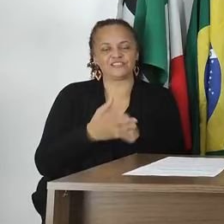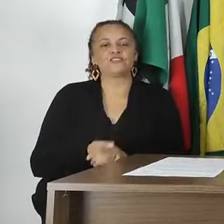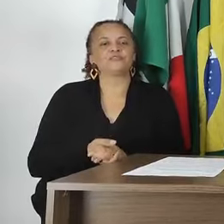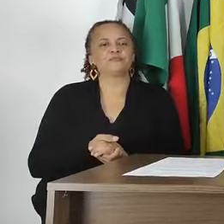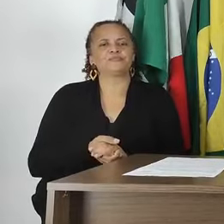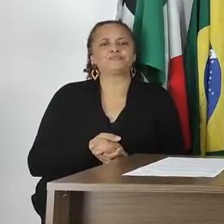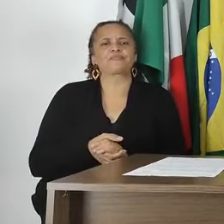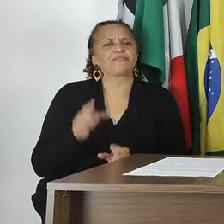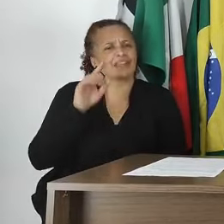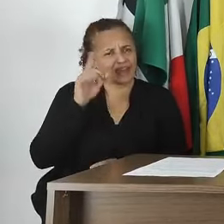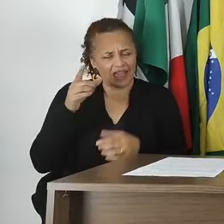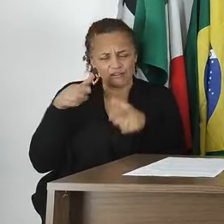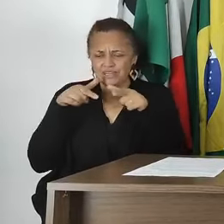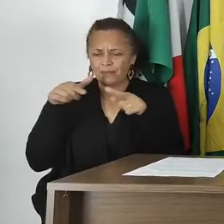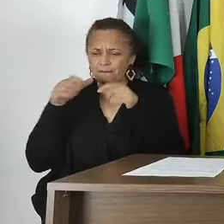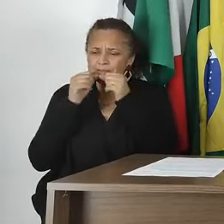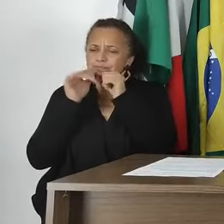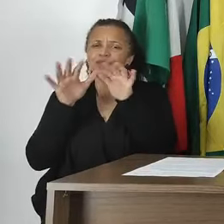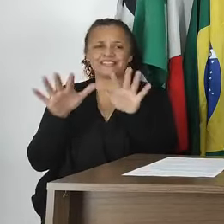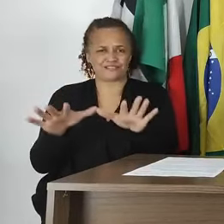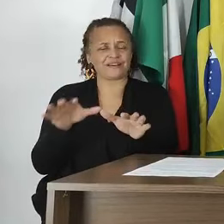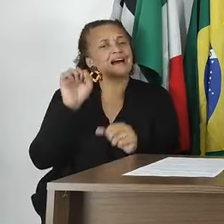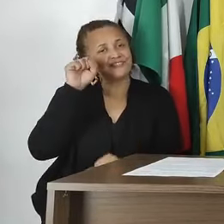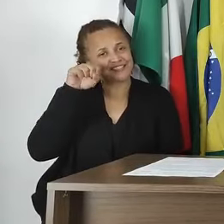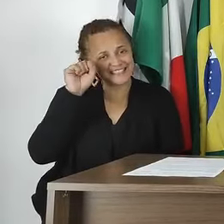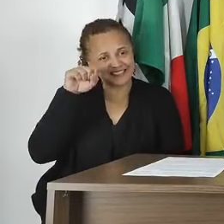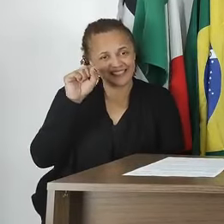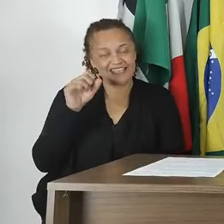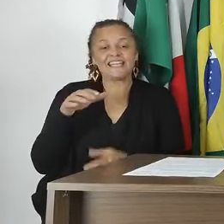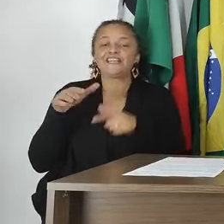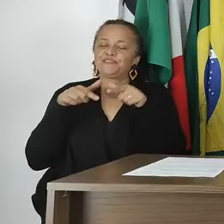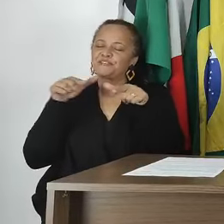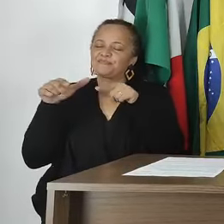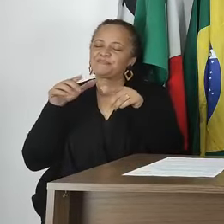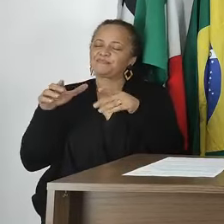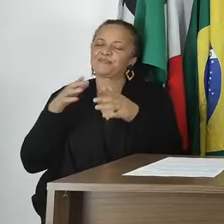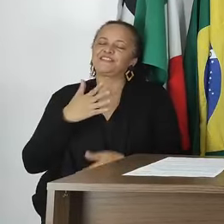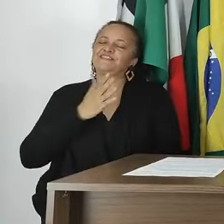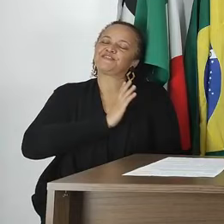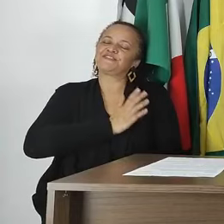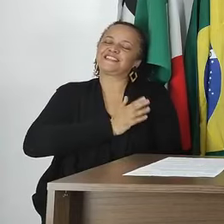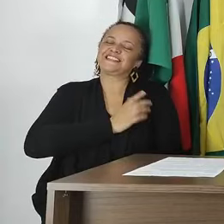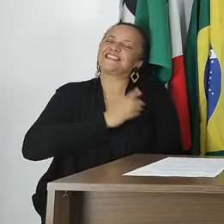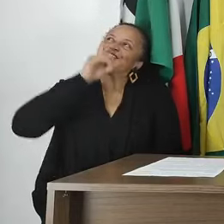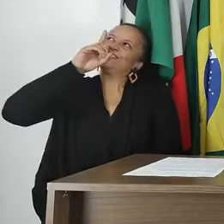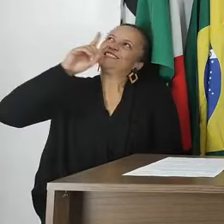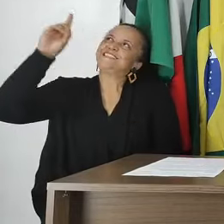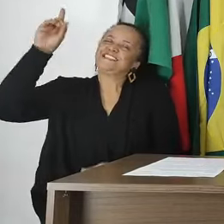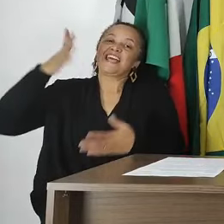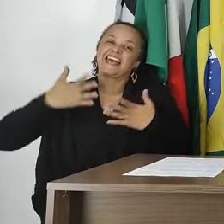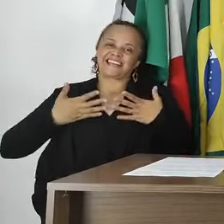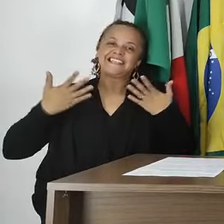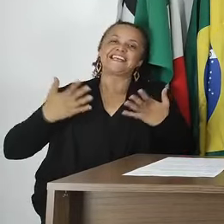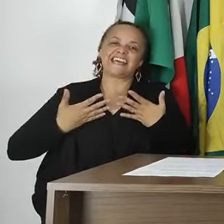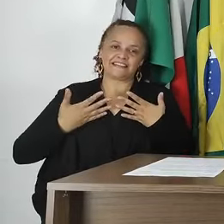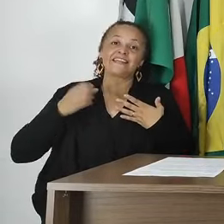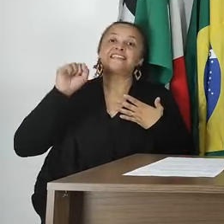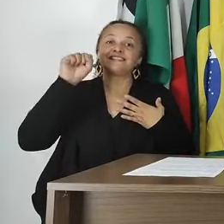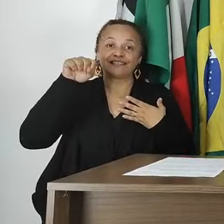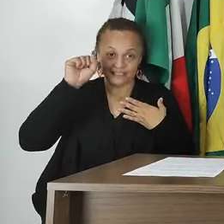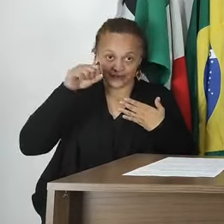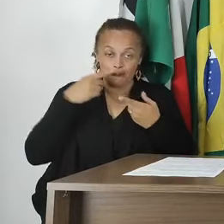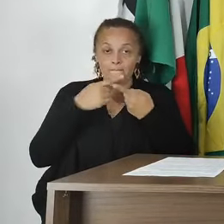seja, é um trabalho abençoado? É um trabalho que se alegra no coração de Deus? Sim. Mas a igreja